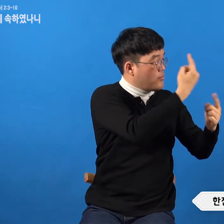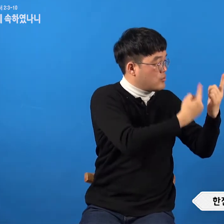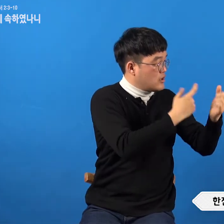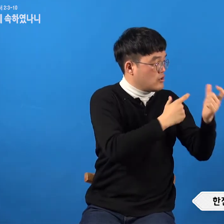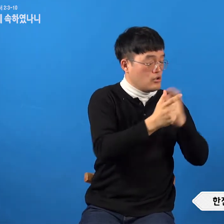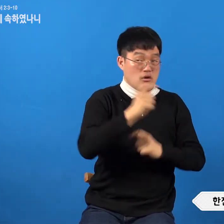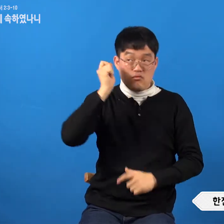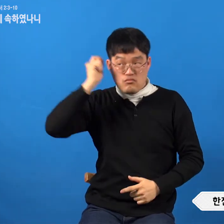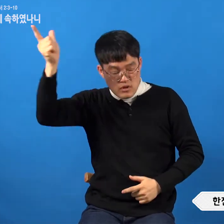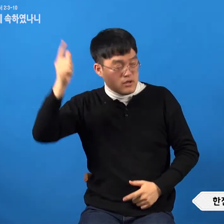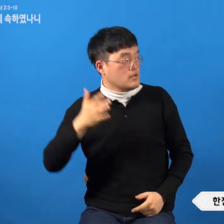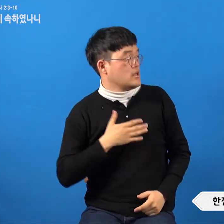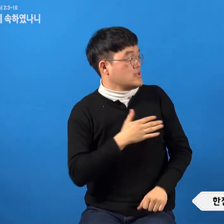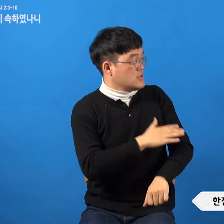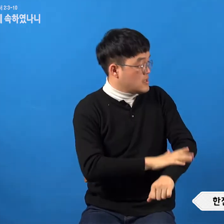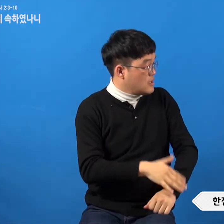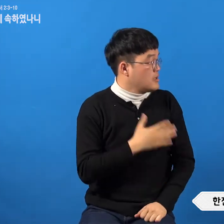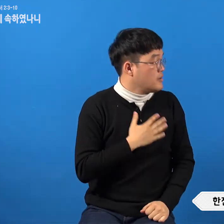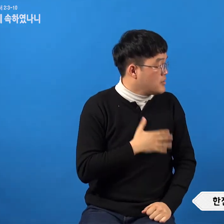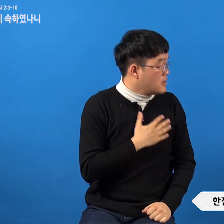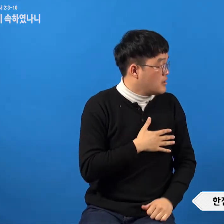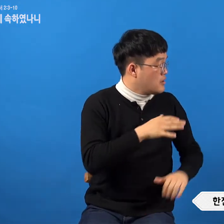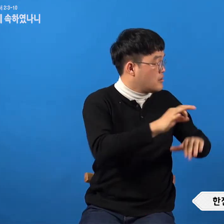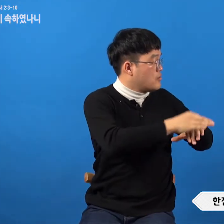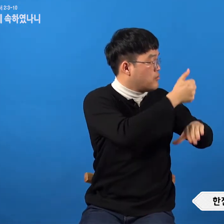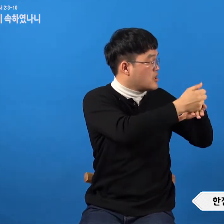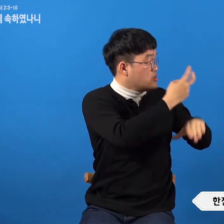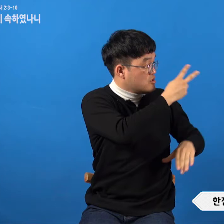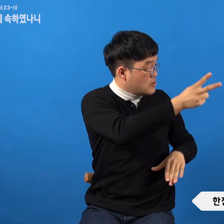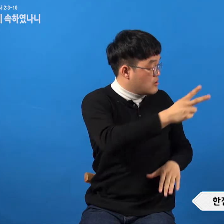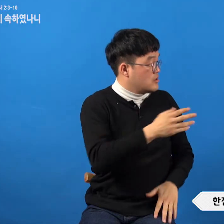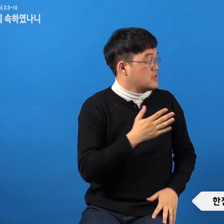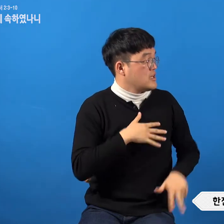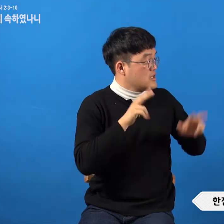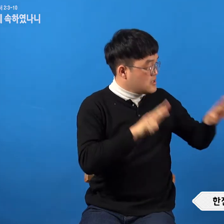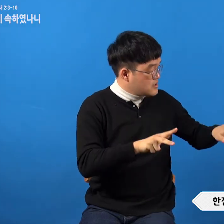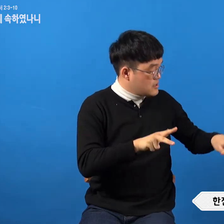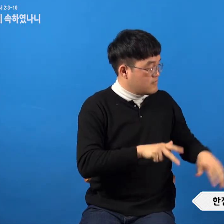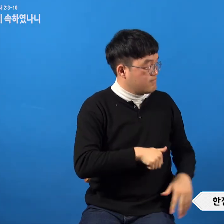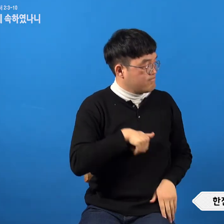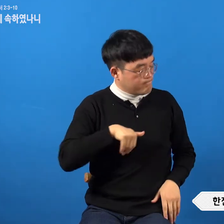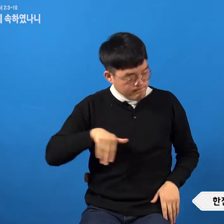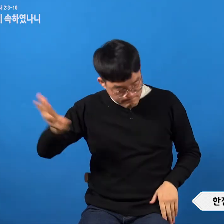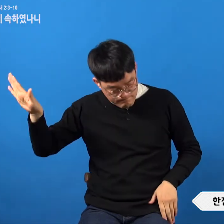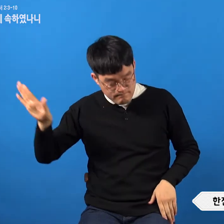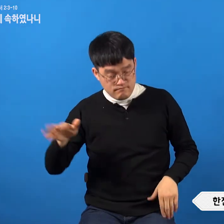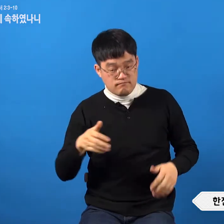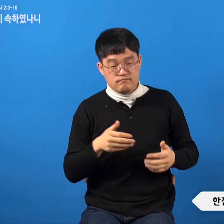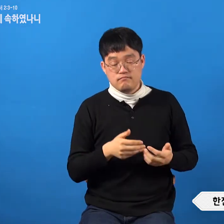분인 것을 잘 압니다. 폐하, 소신 이제 그만 물러가겠습니다.